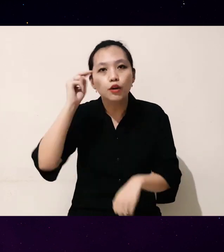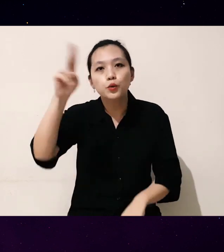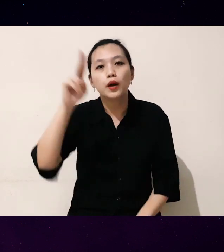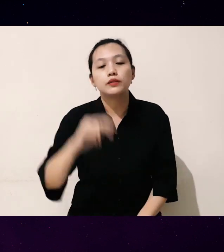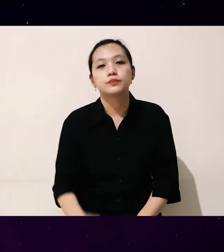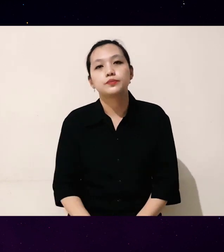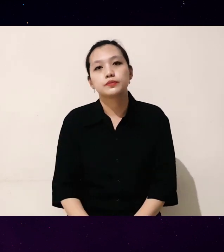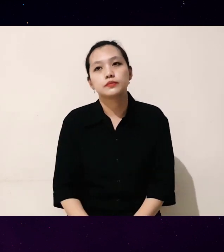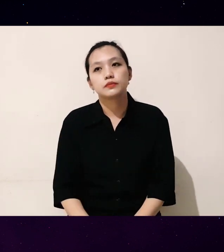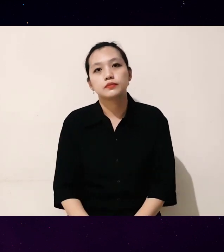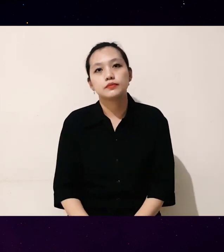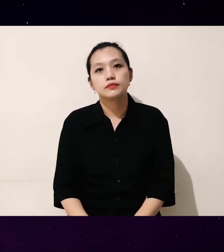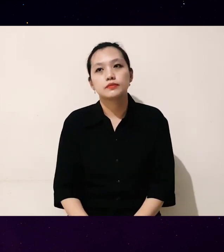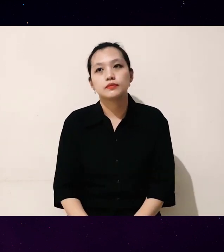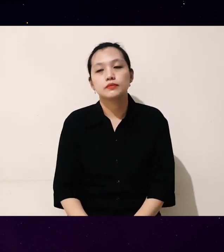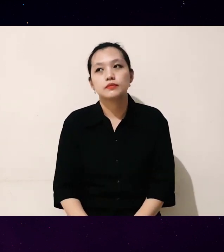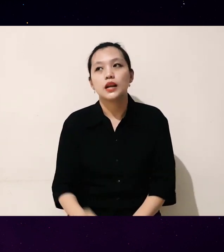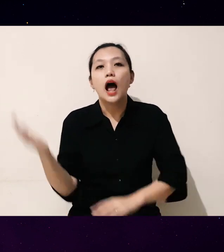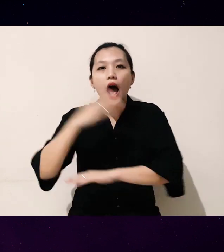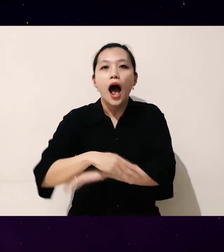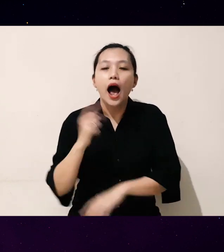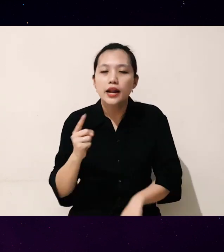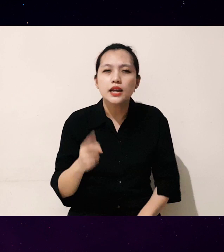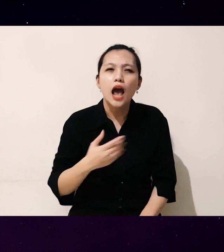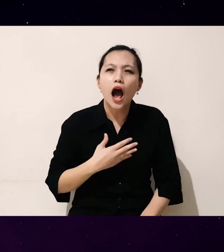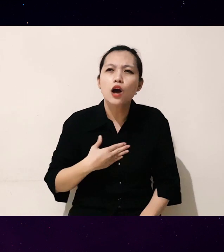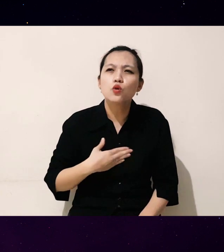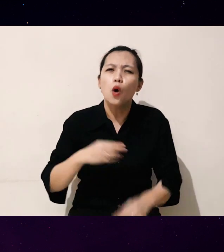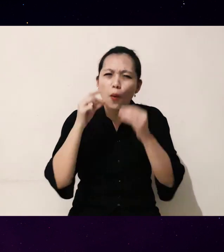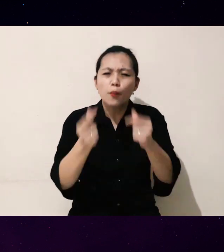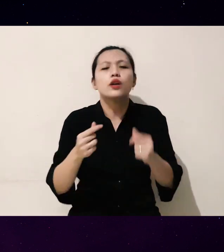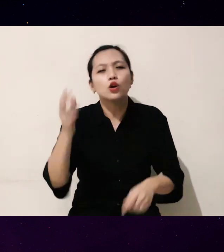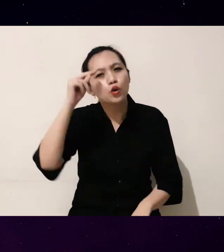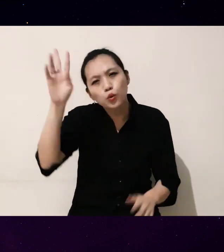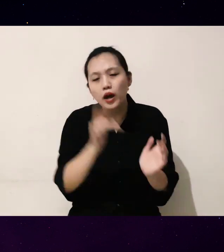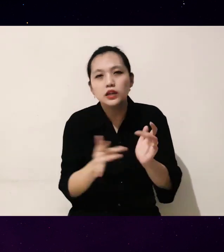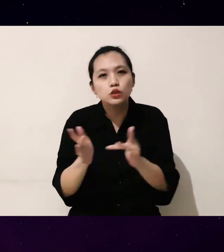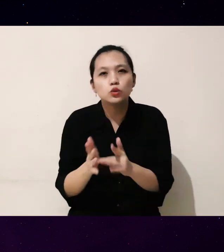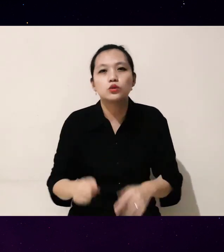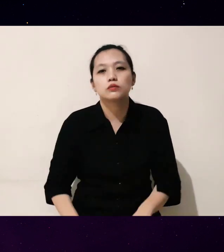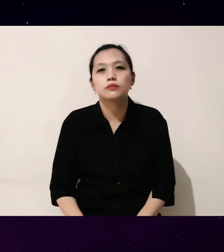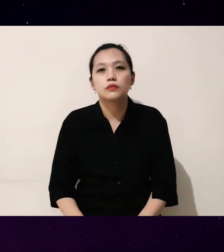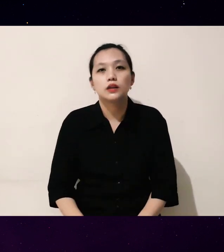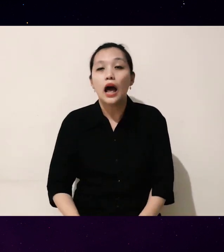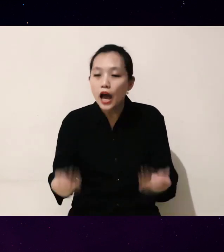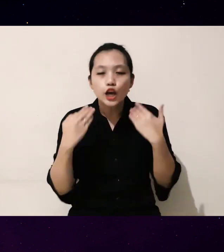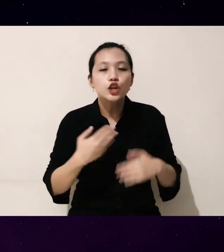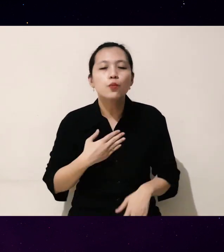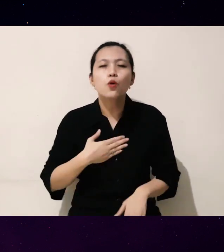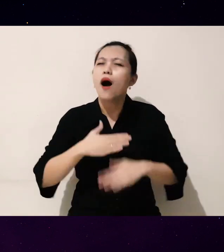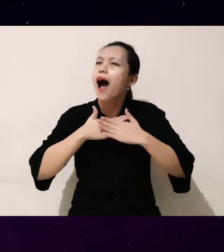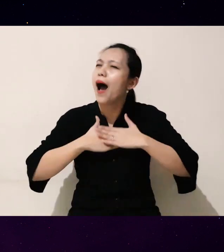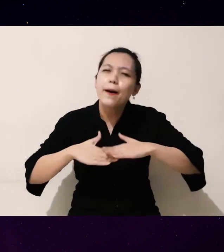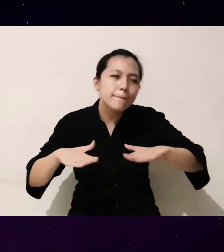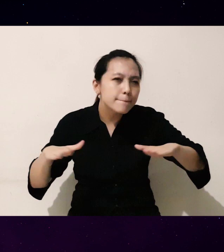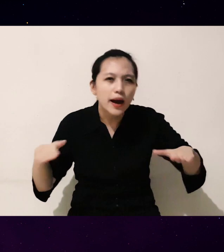Tuhan, Dia sanggup memenuhi kebutuhanku. Saya ingin berdoa bagi Anda juga. Saya juga ingin berdoa bagi Anda yang berkata, hari ini aku perlu Engkau